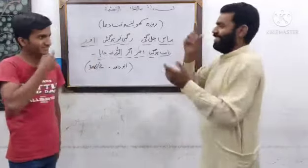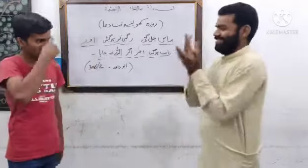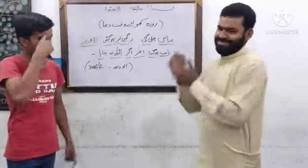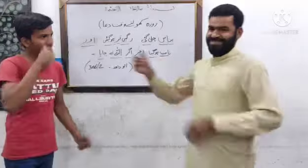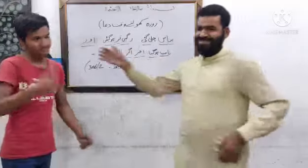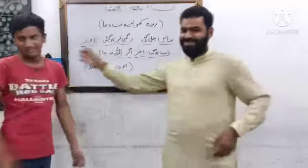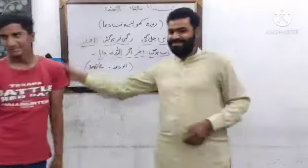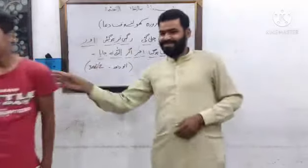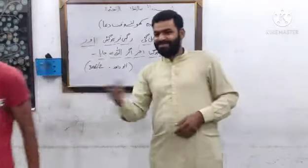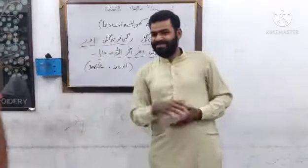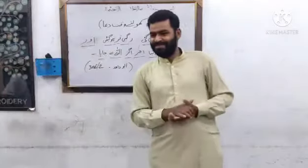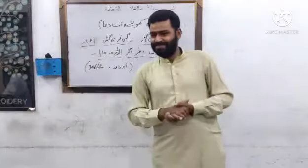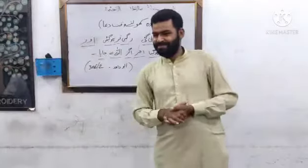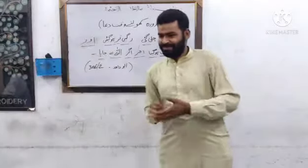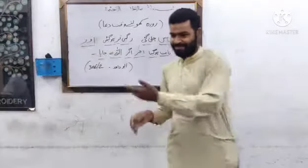रोज़े भी रखेंगे, सदर साहब पूछ रहे हैं हमसे।